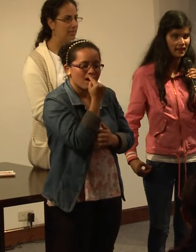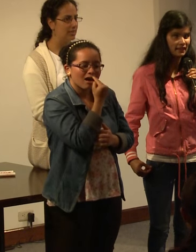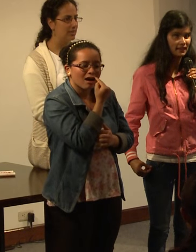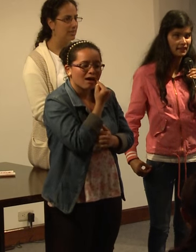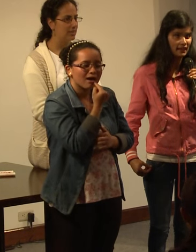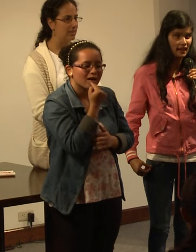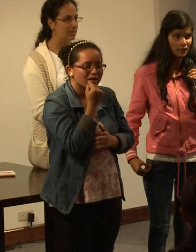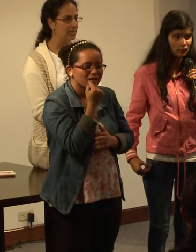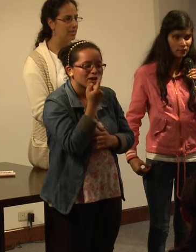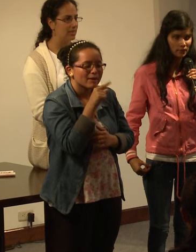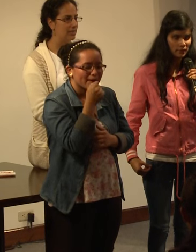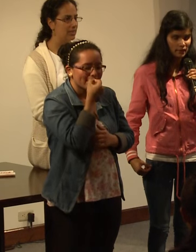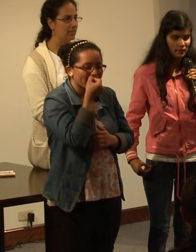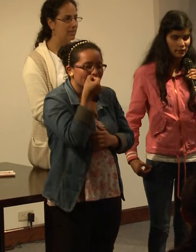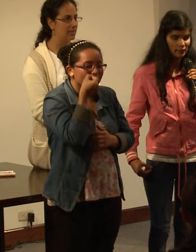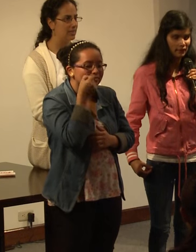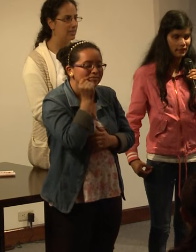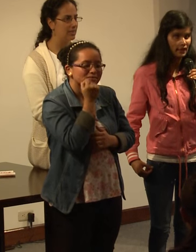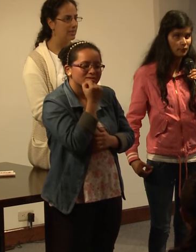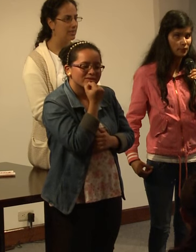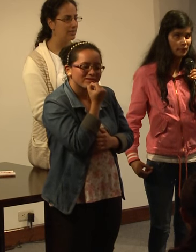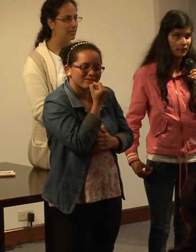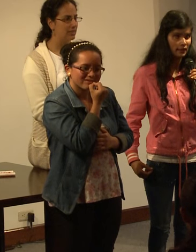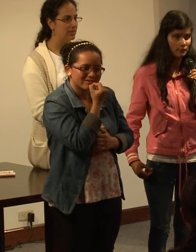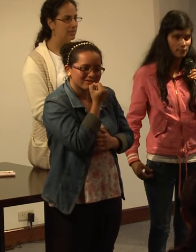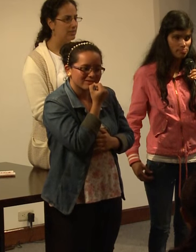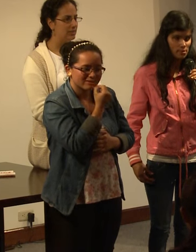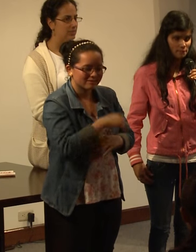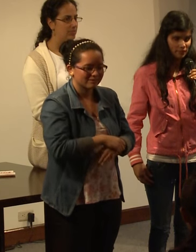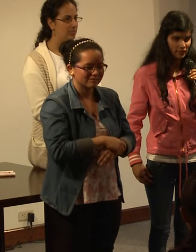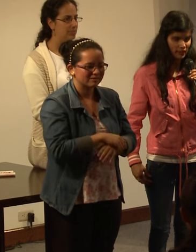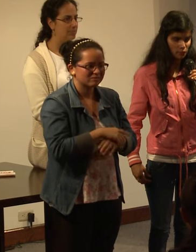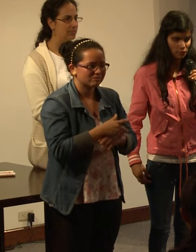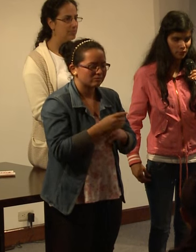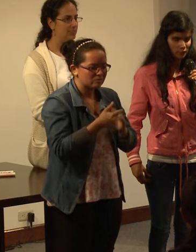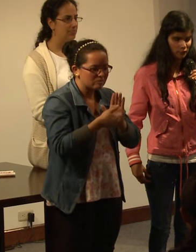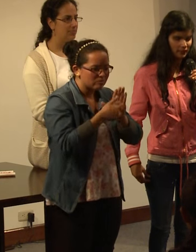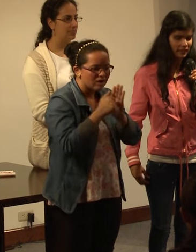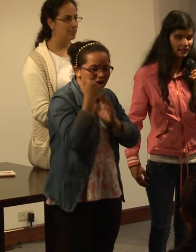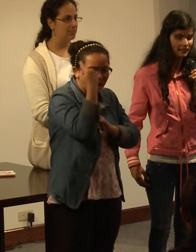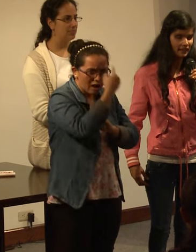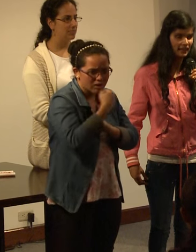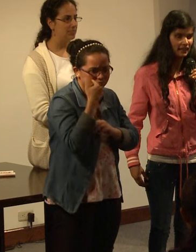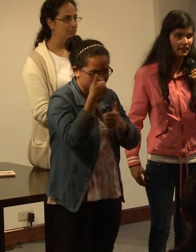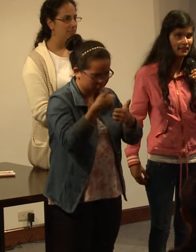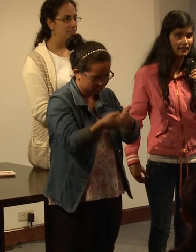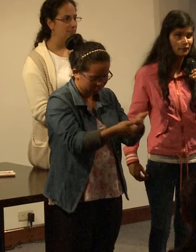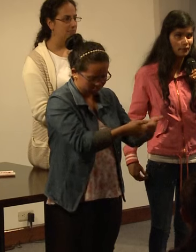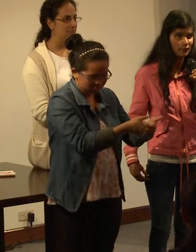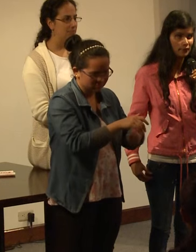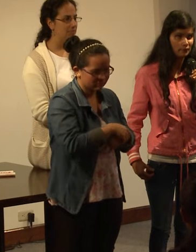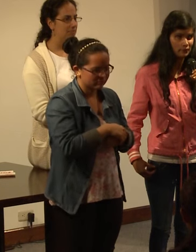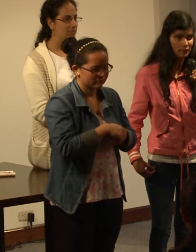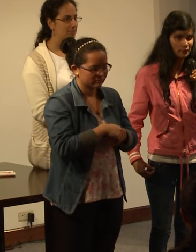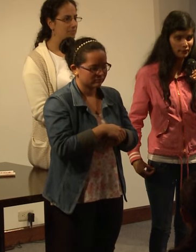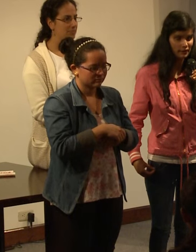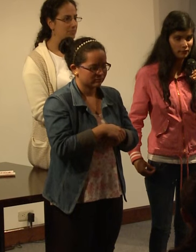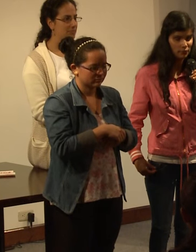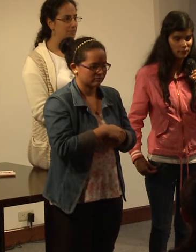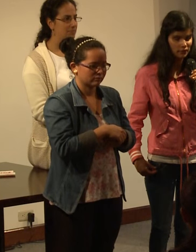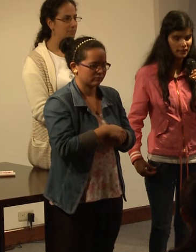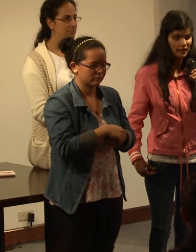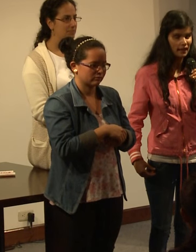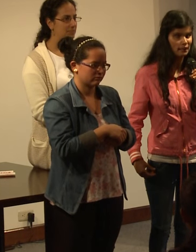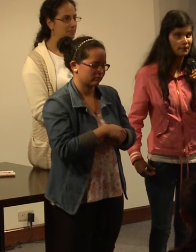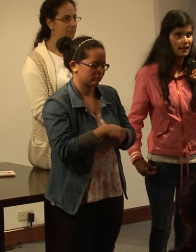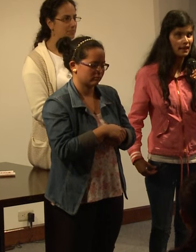labios también eran delineados. Se veía pues el rostro bien, bueno, y se veía